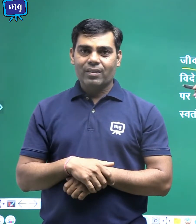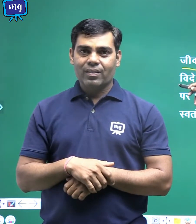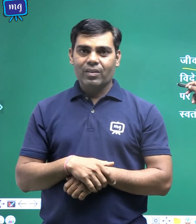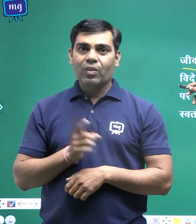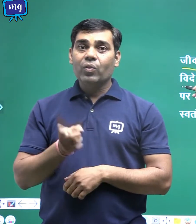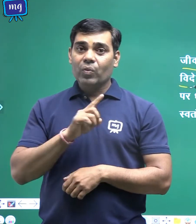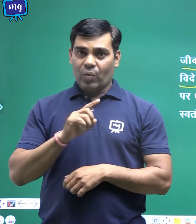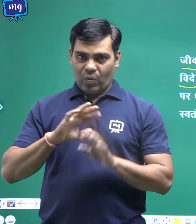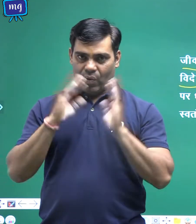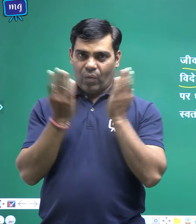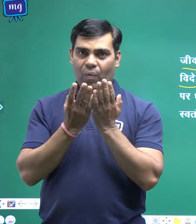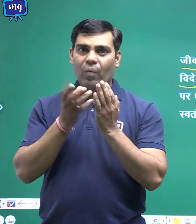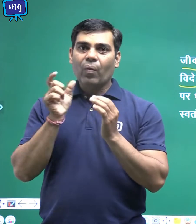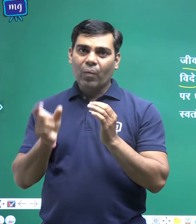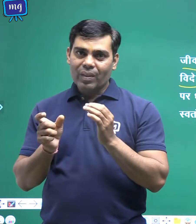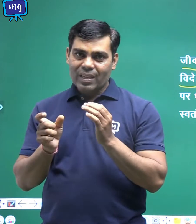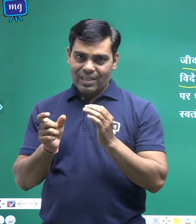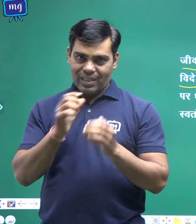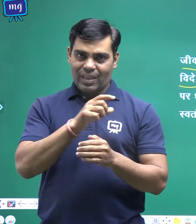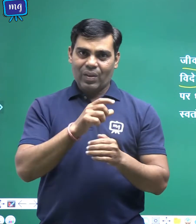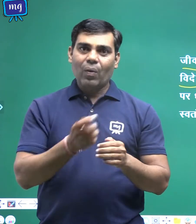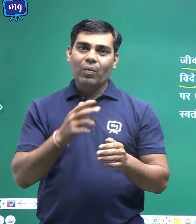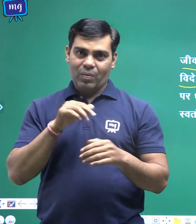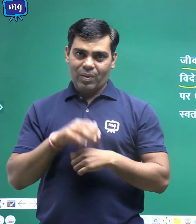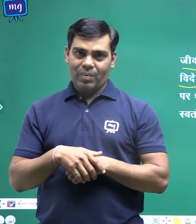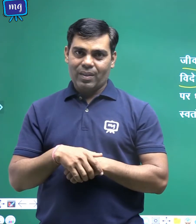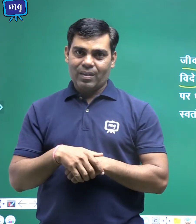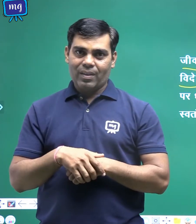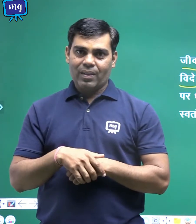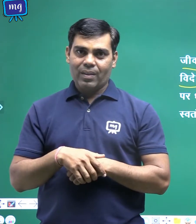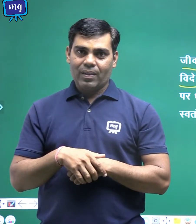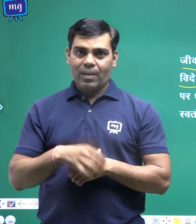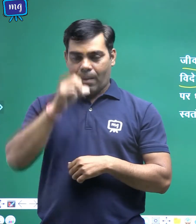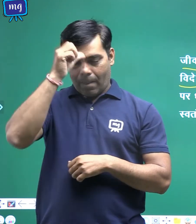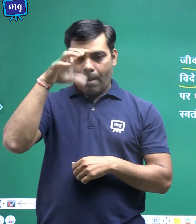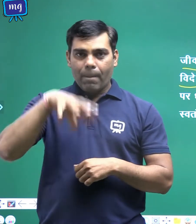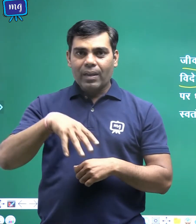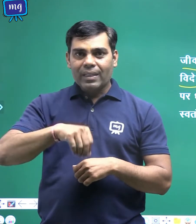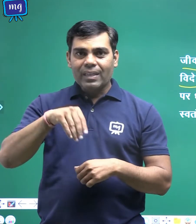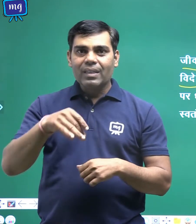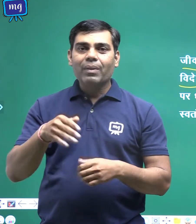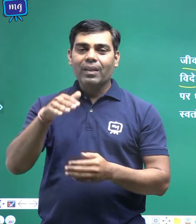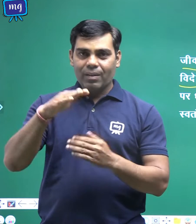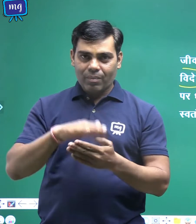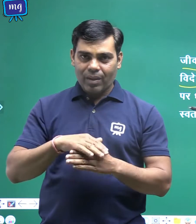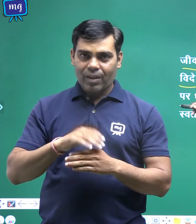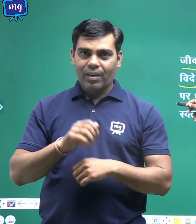जो विदेशी होते हुए भी भारत की धरती पर